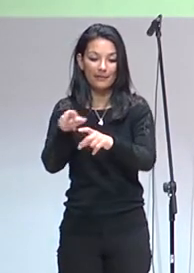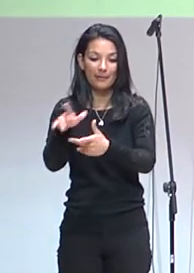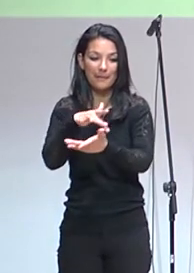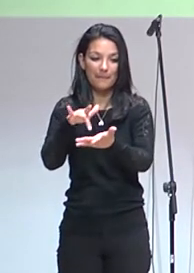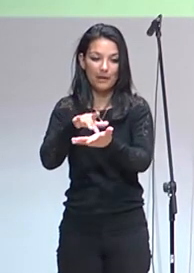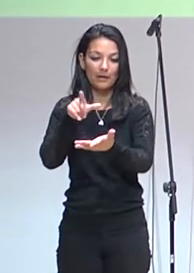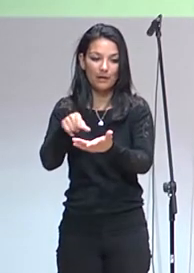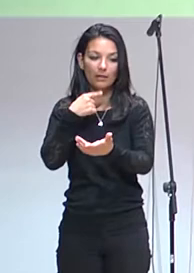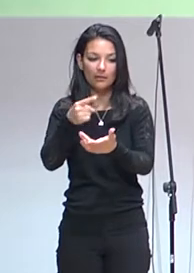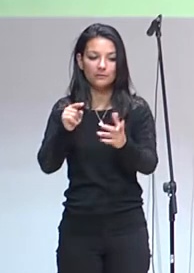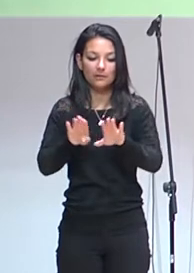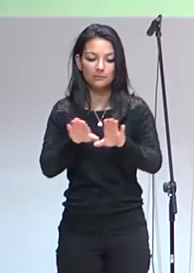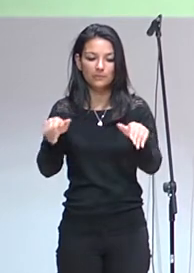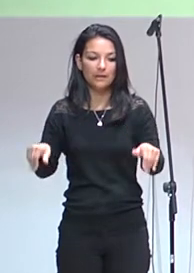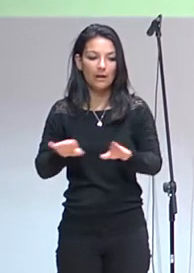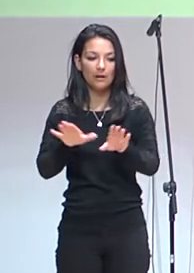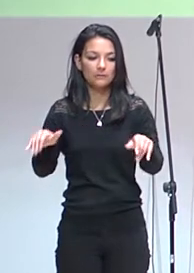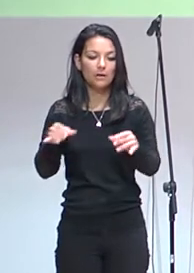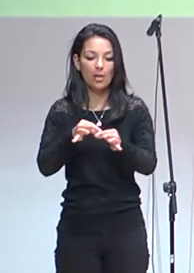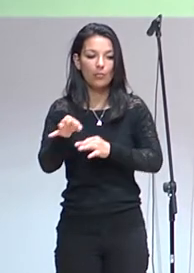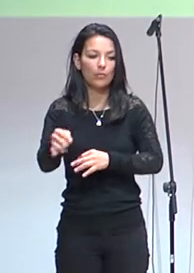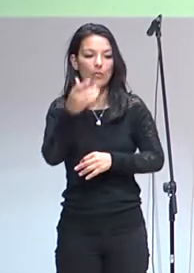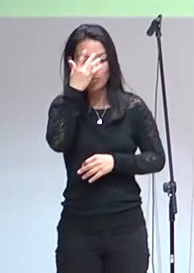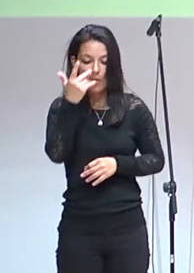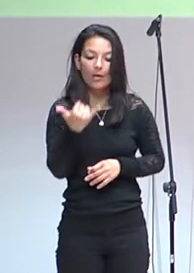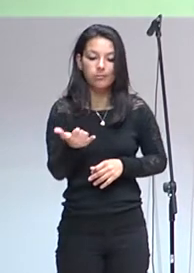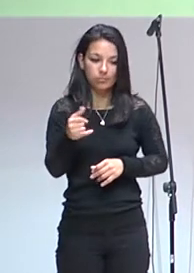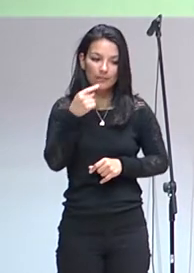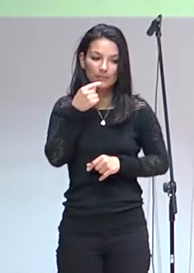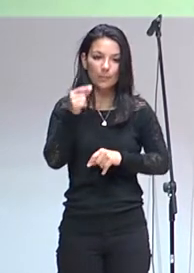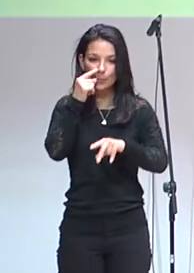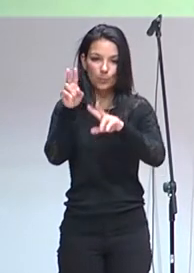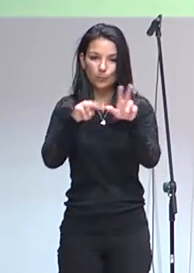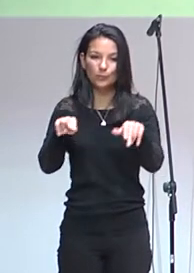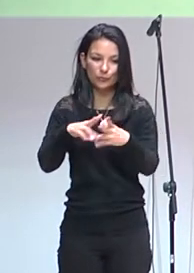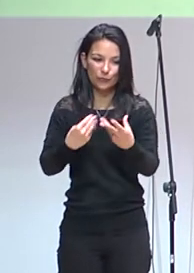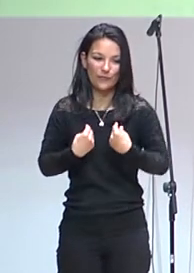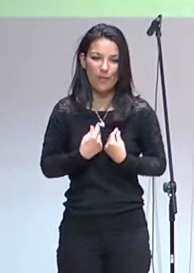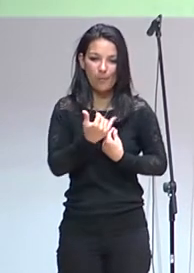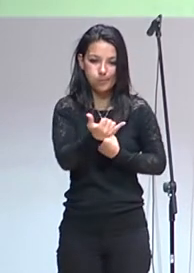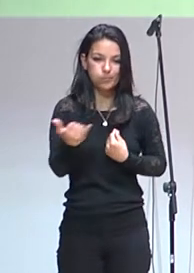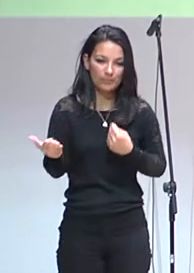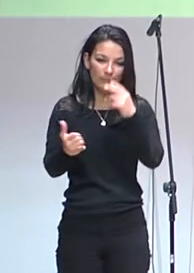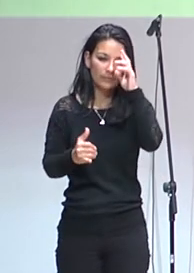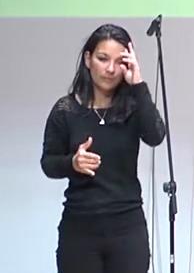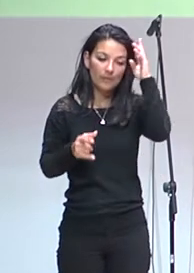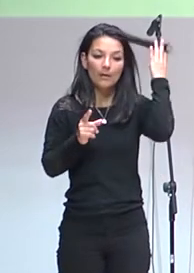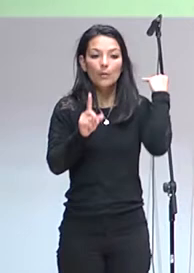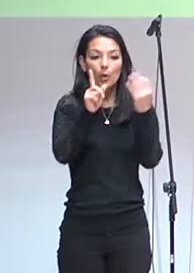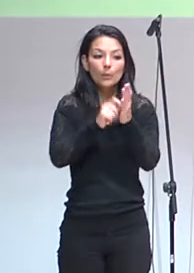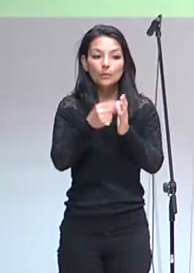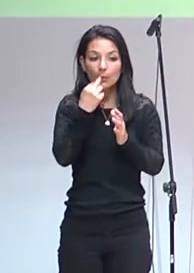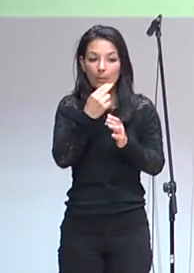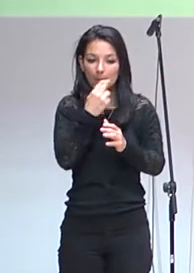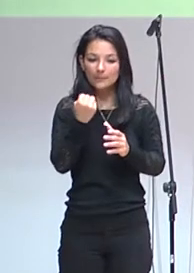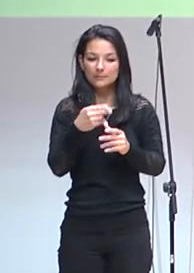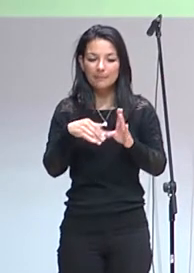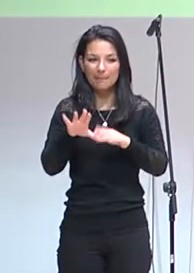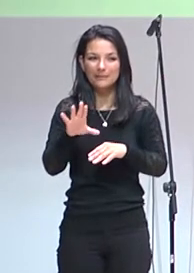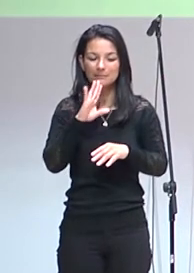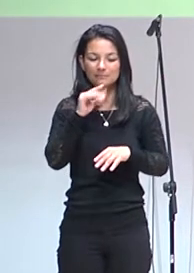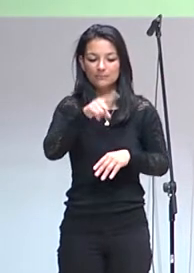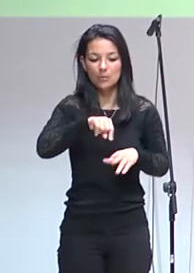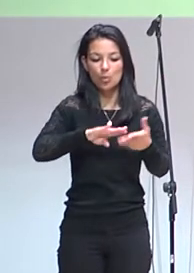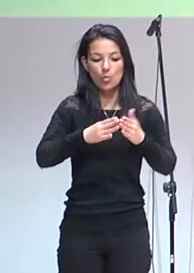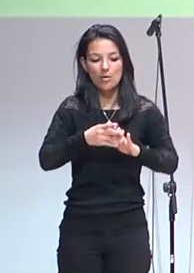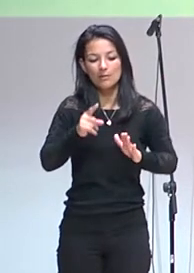hacemos nuestras jornadas de museo vivo. Pero creo que el mejor compromiso es como que la gente entienda que es